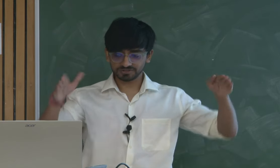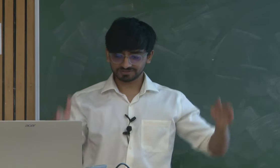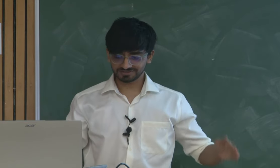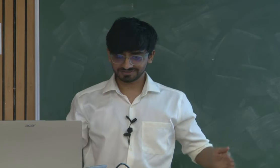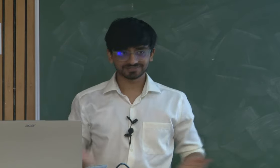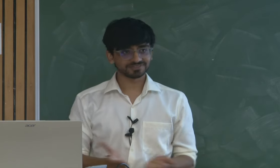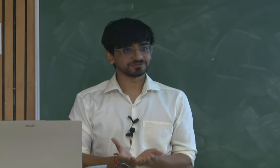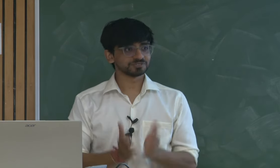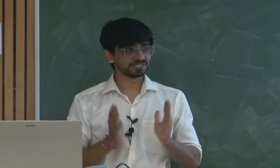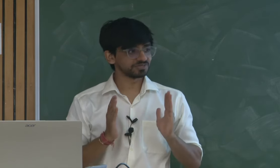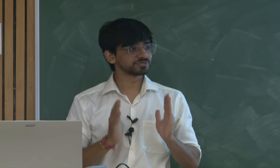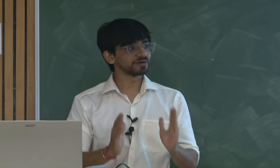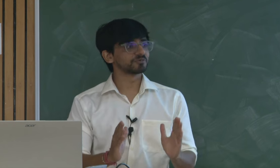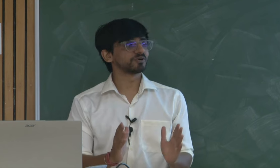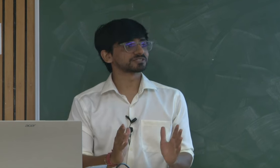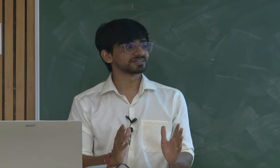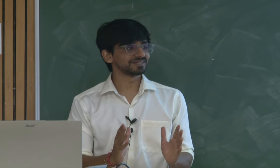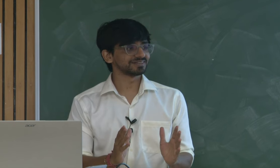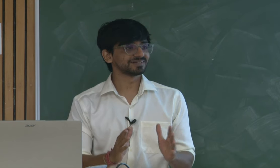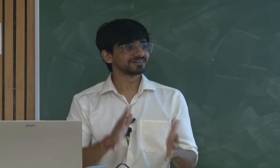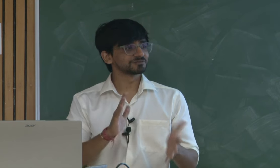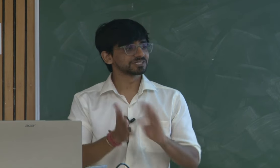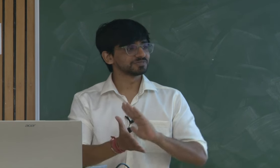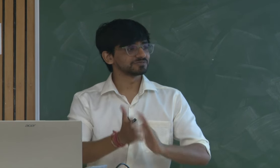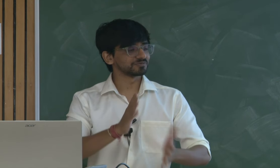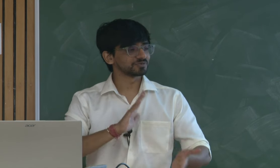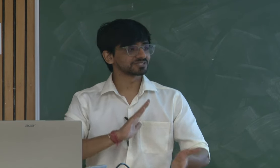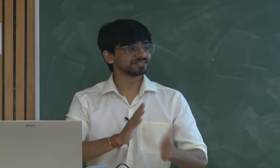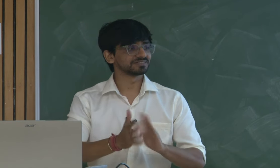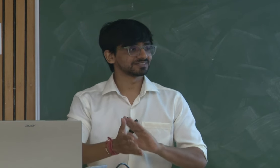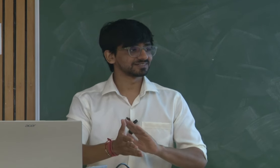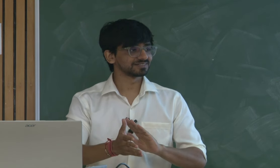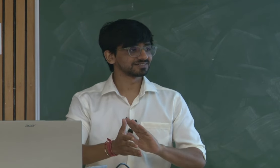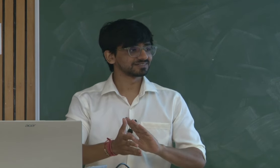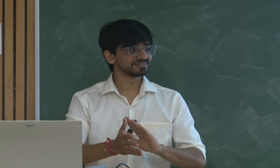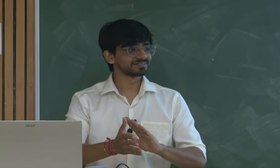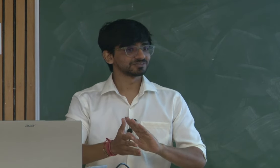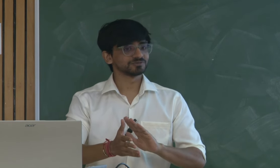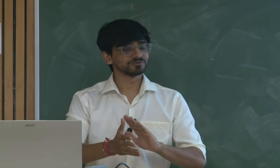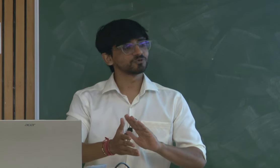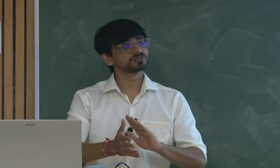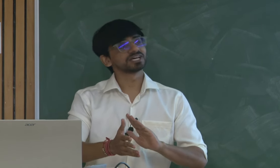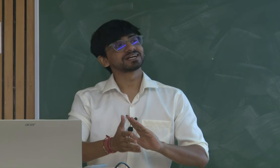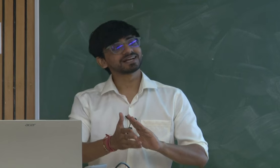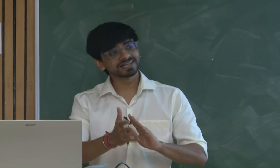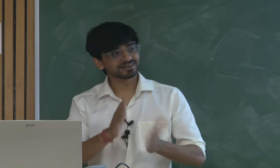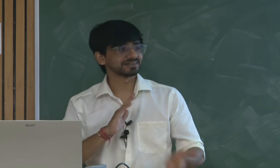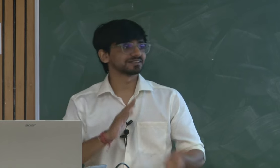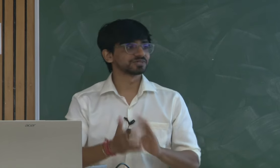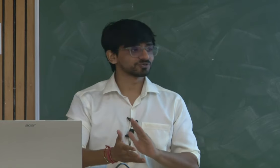बॉक्स, उसी के बीच में आपको बॉक्स रखना है, उसी के बीच में आपको पूरा साइन करना है. तो वो ज़्यादा क्लियर रहेगा बच्चों